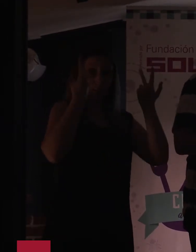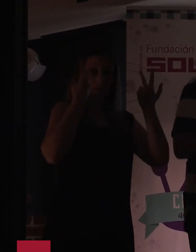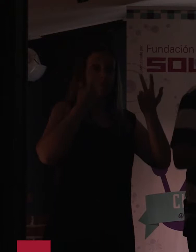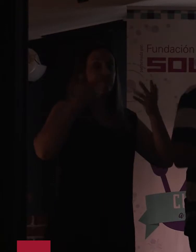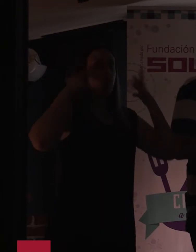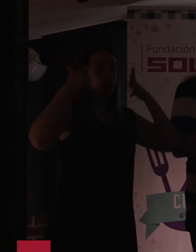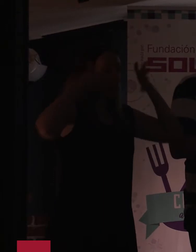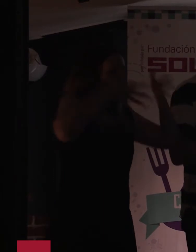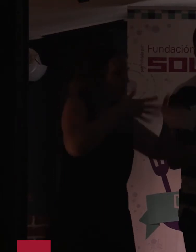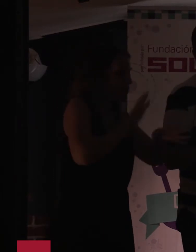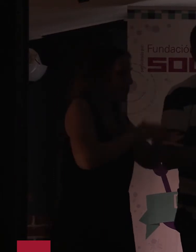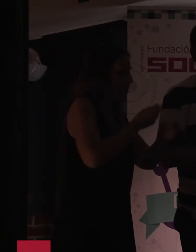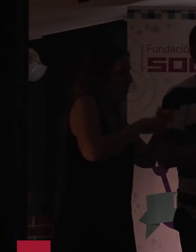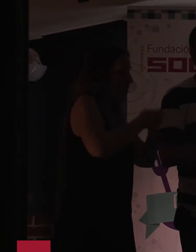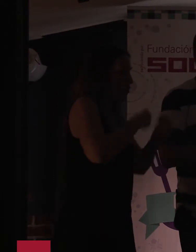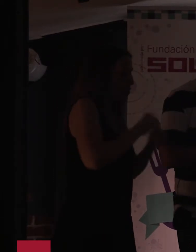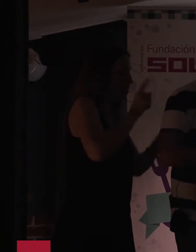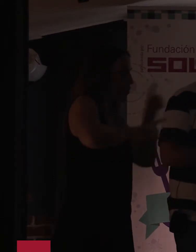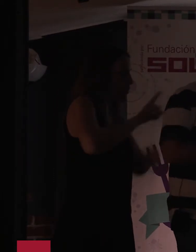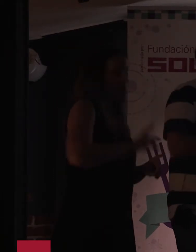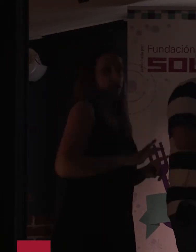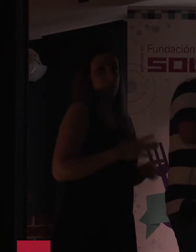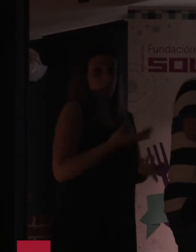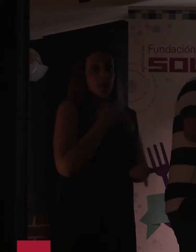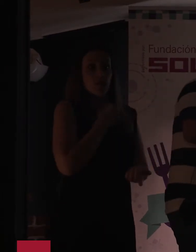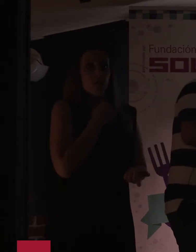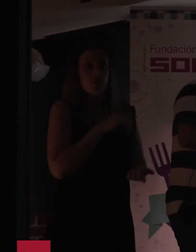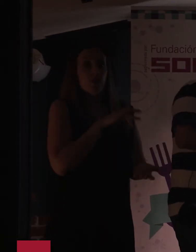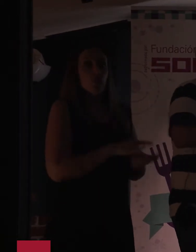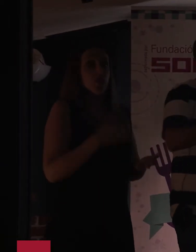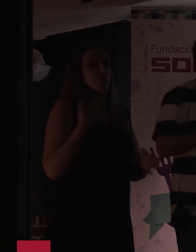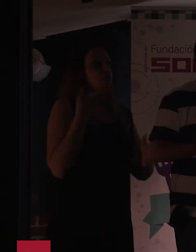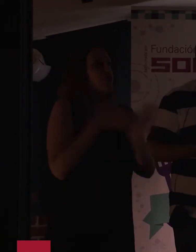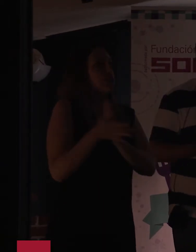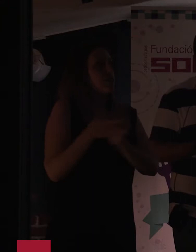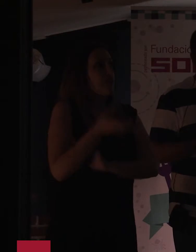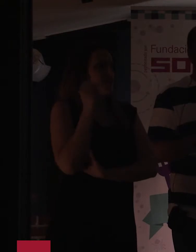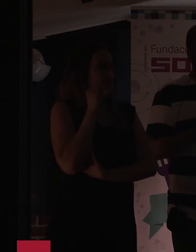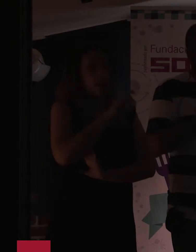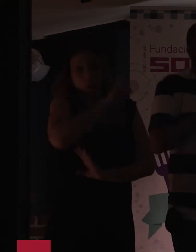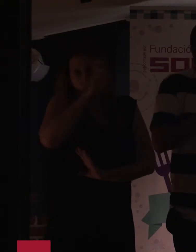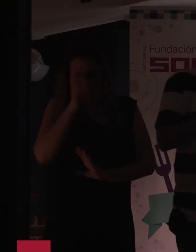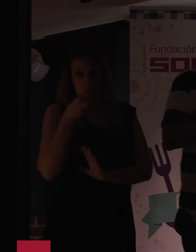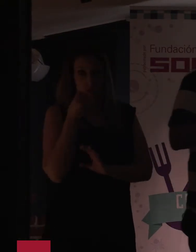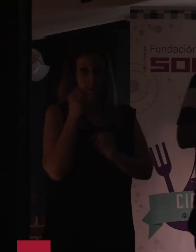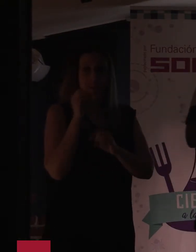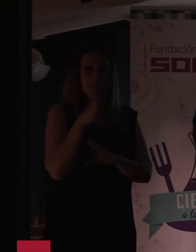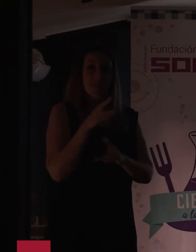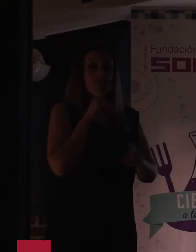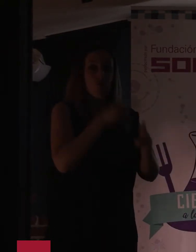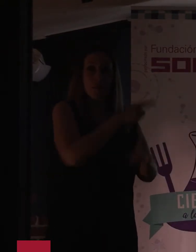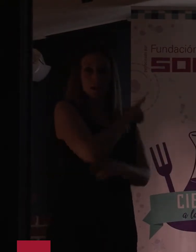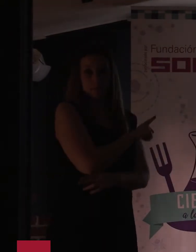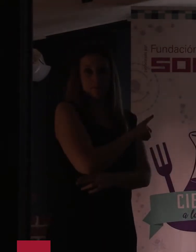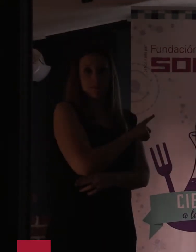en resolver problemas. Y me gusta, cuando doy una charla de estas o cuando doy cualquier otro tipo de charlas, mencionar a esta gente, que es